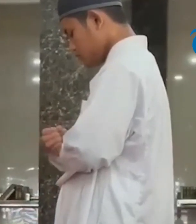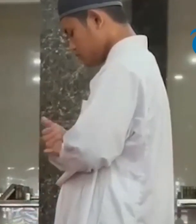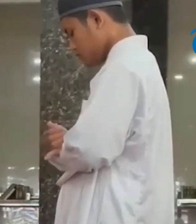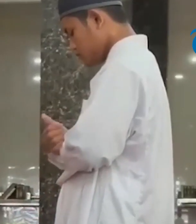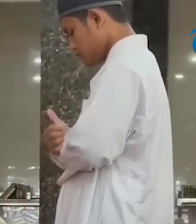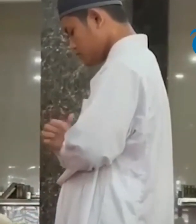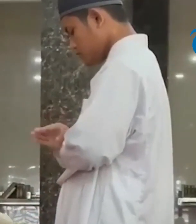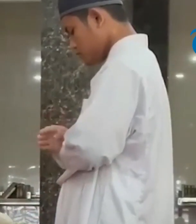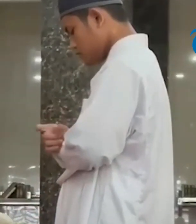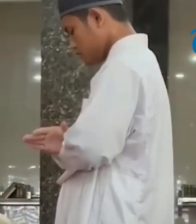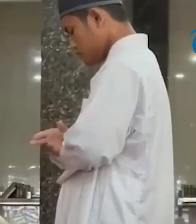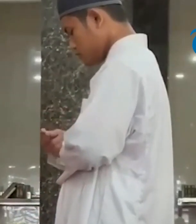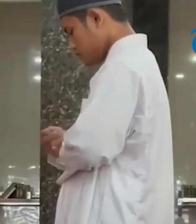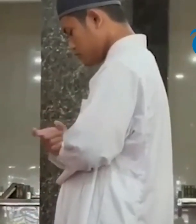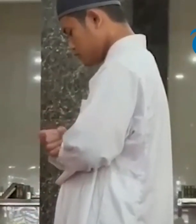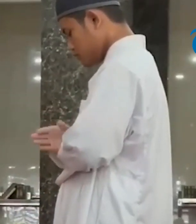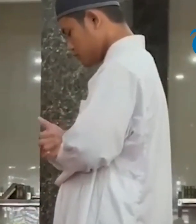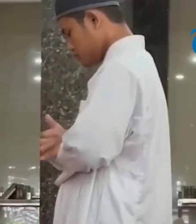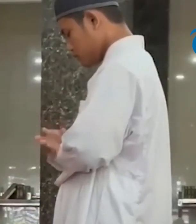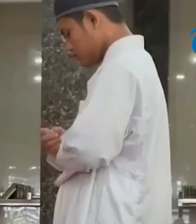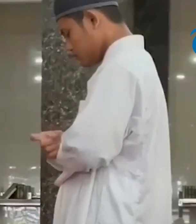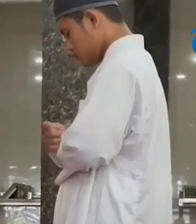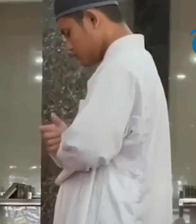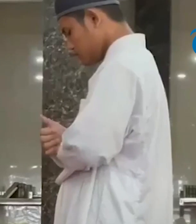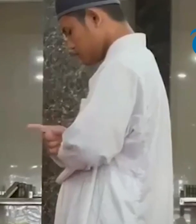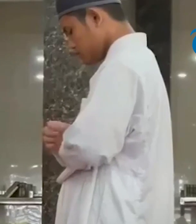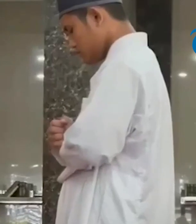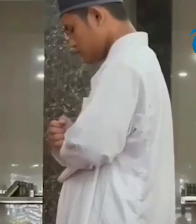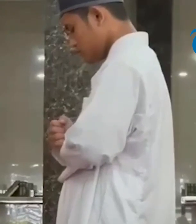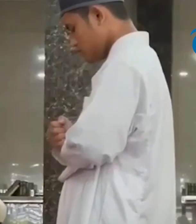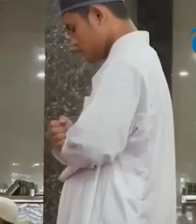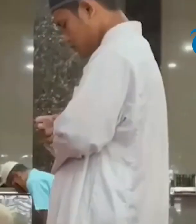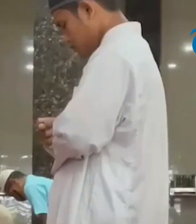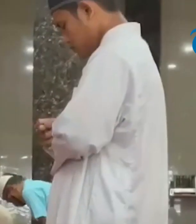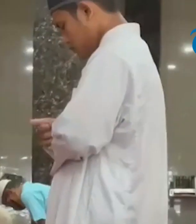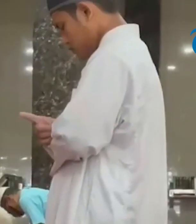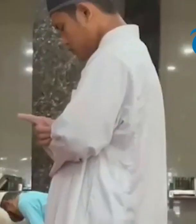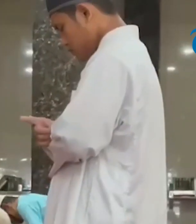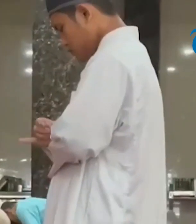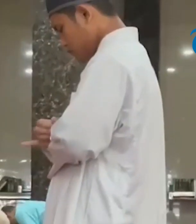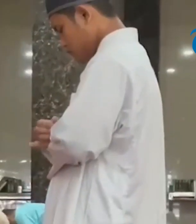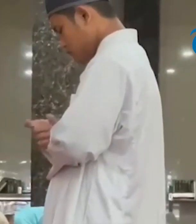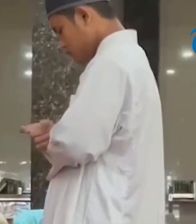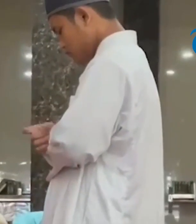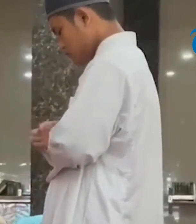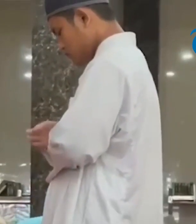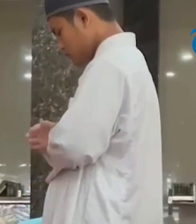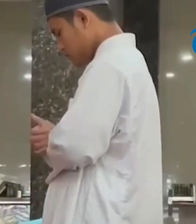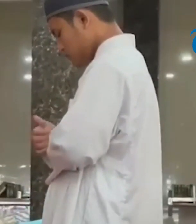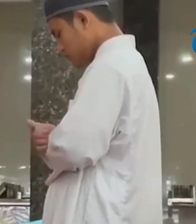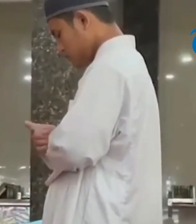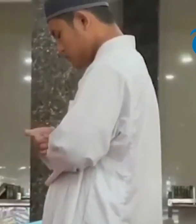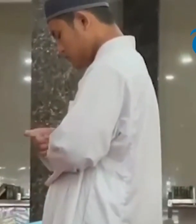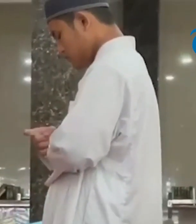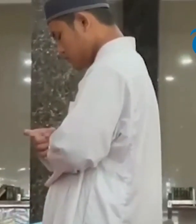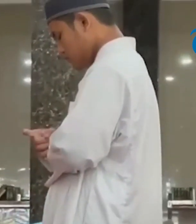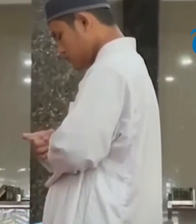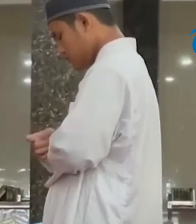salat di masjid meski memiliki keterbatasan namun pria ini tetap khusu dalam ibadahnya hal itu terungkap dari unggahan Instagram terlihat